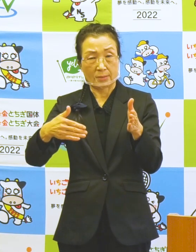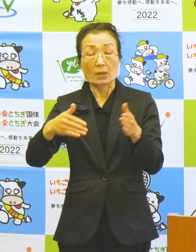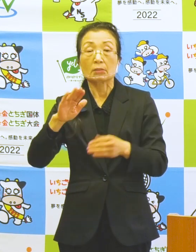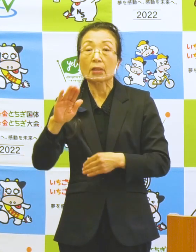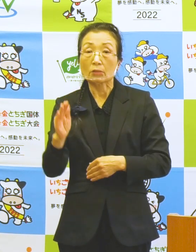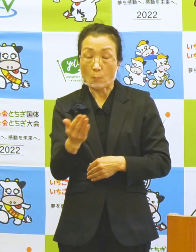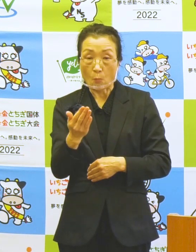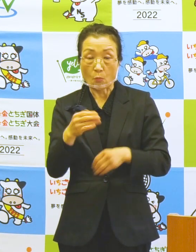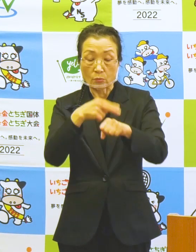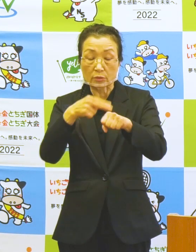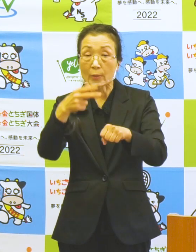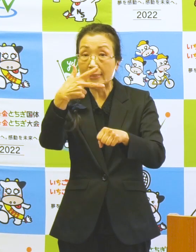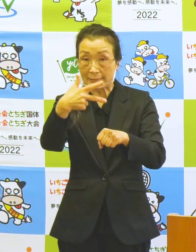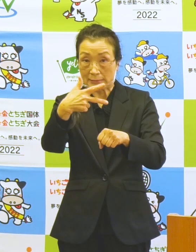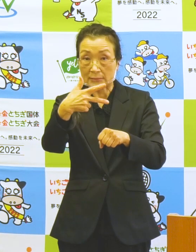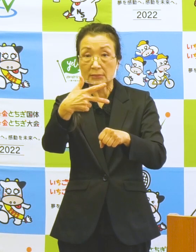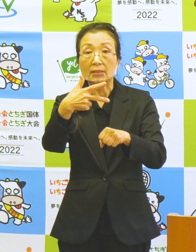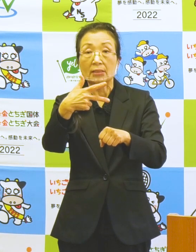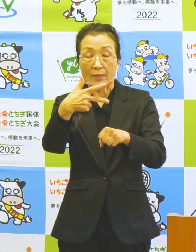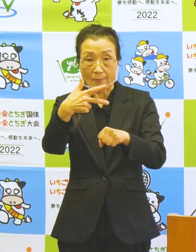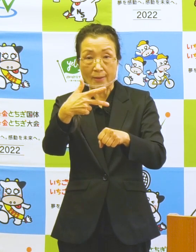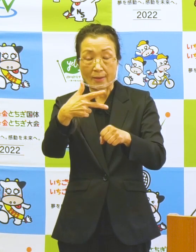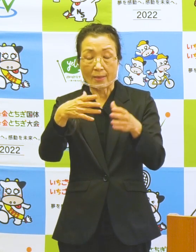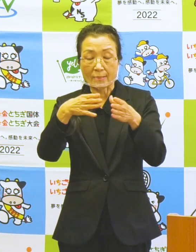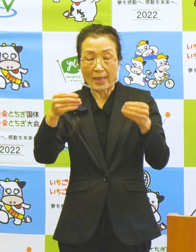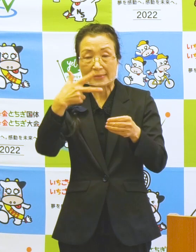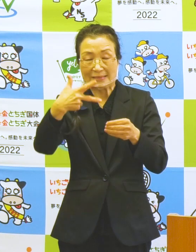し那須塩原市は全市民、